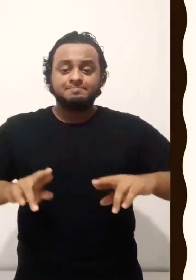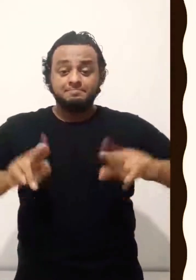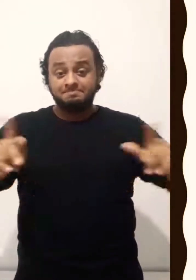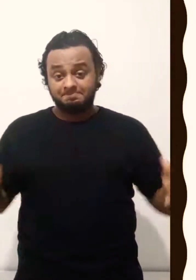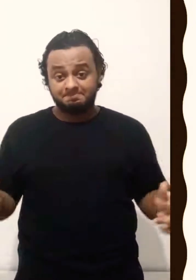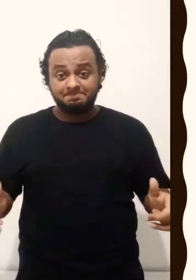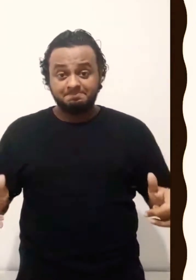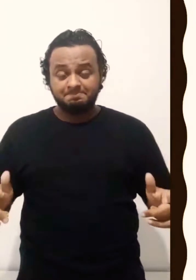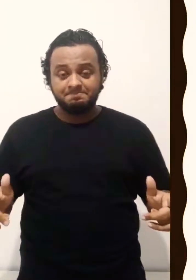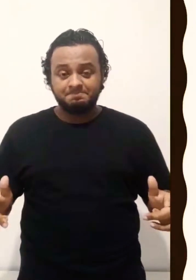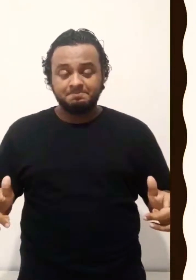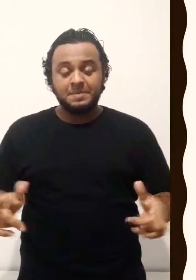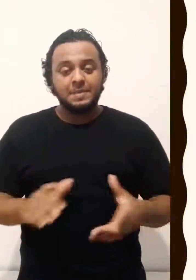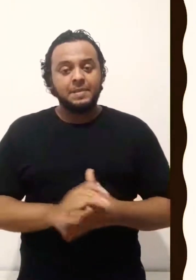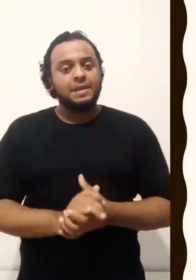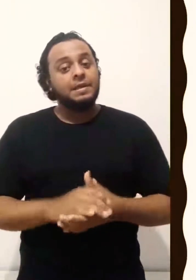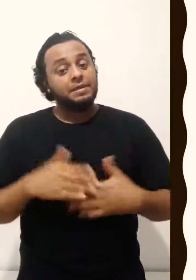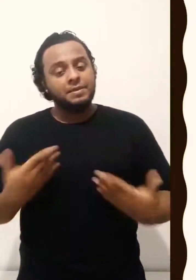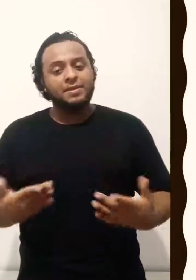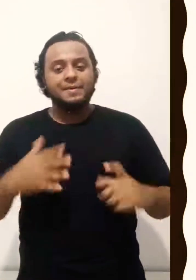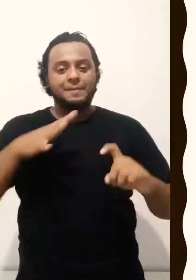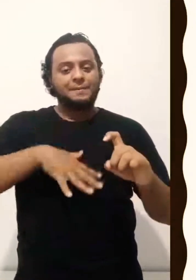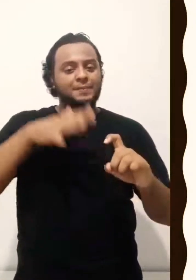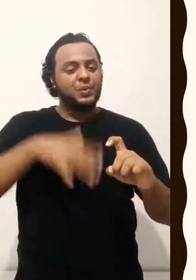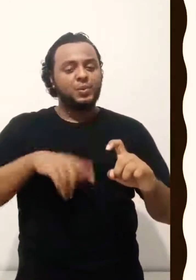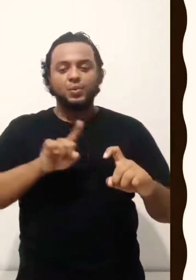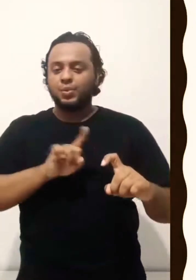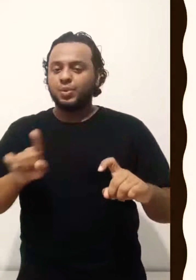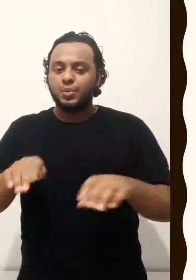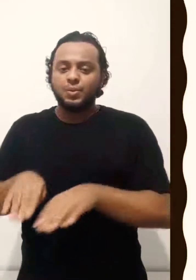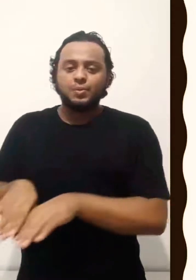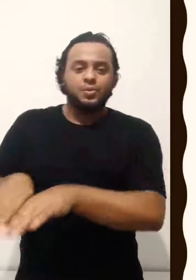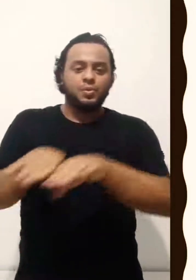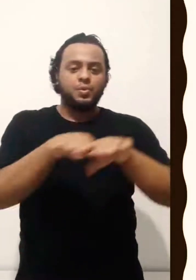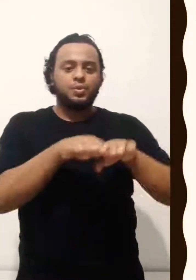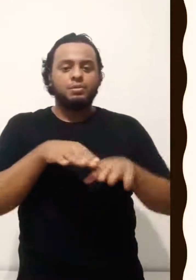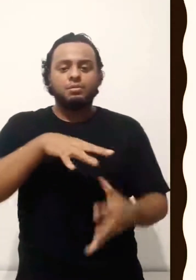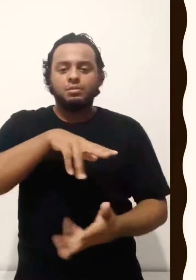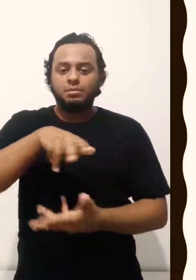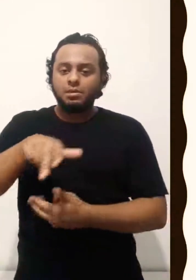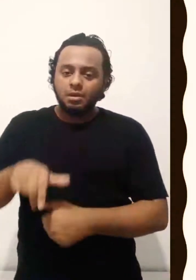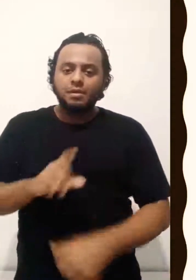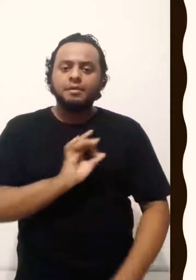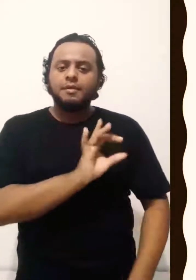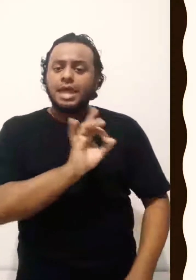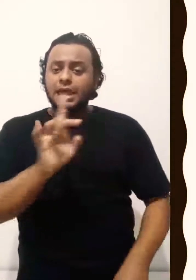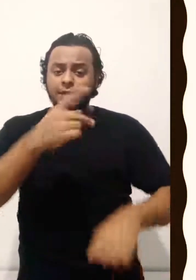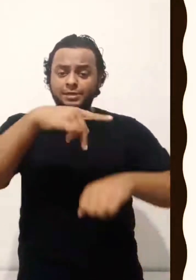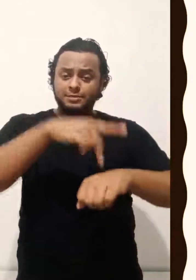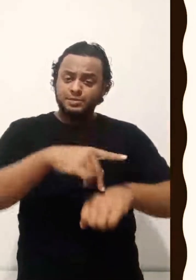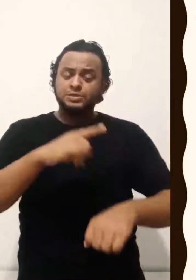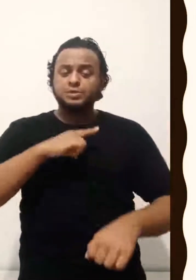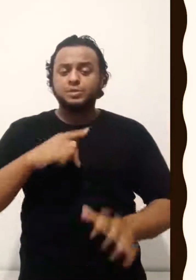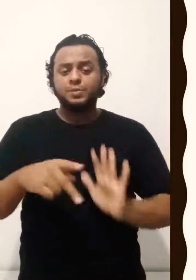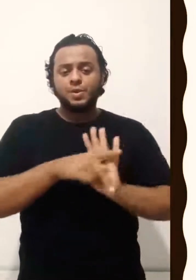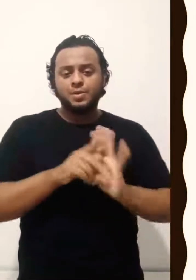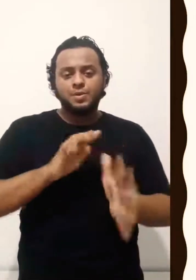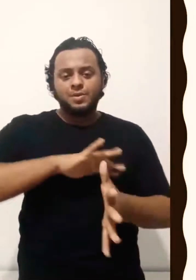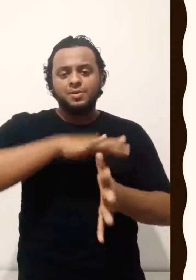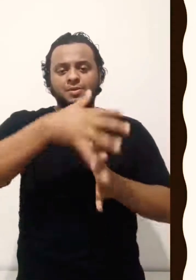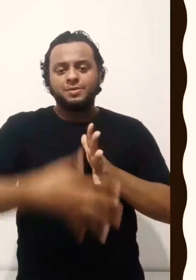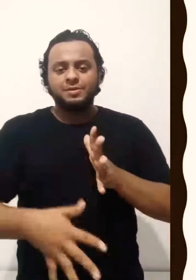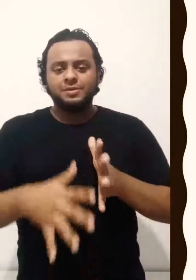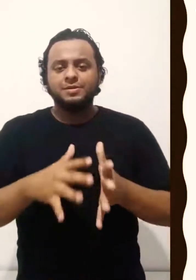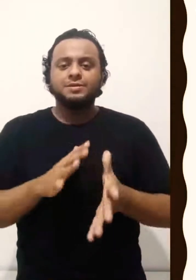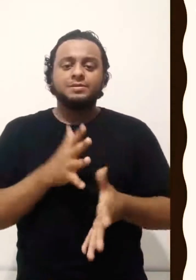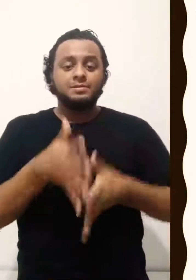que são diferentes. Então, isso é um mito. Libras não é universal. Cada país possui a sua própria